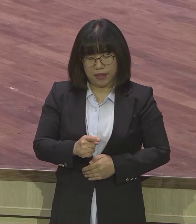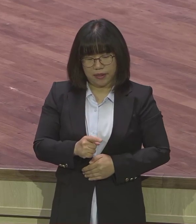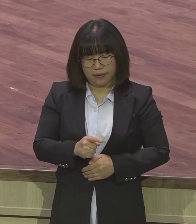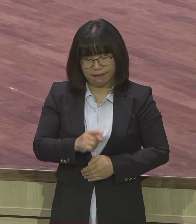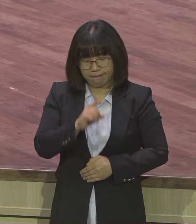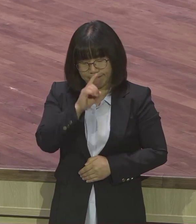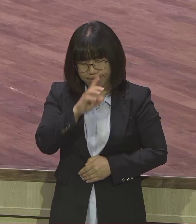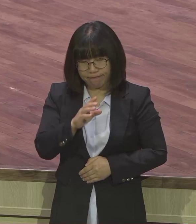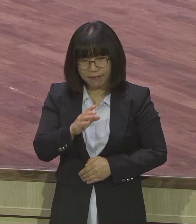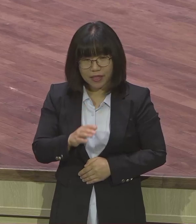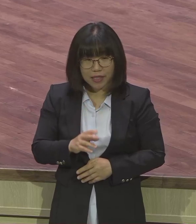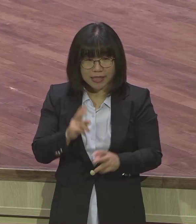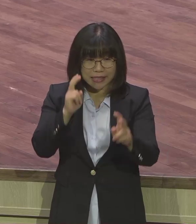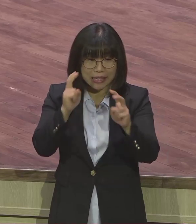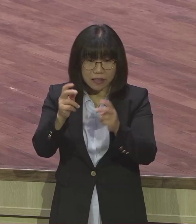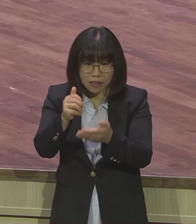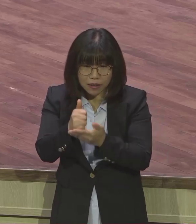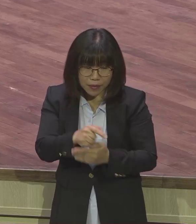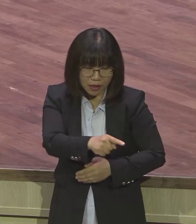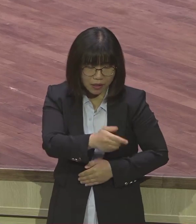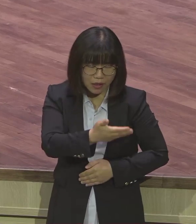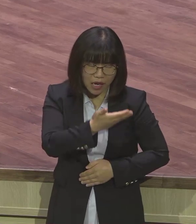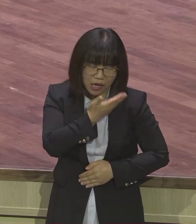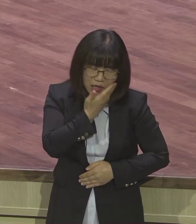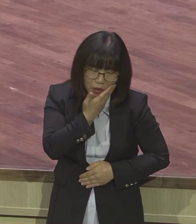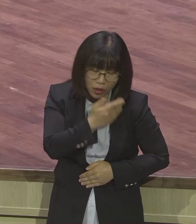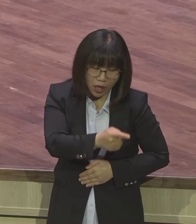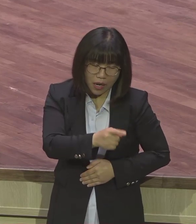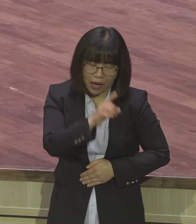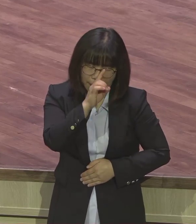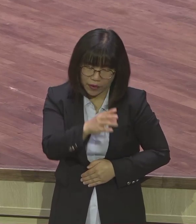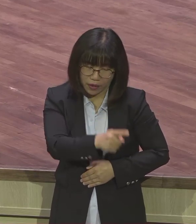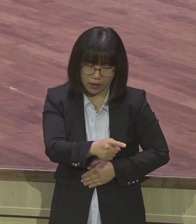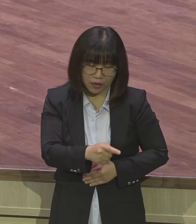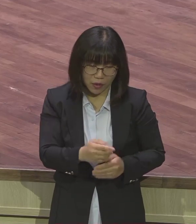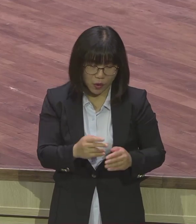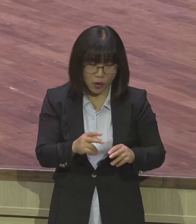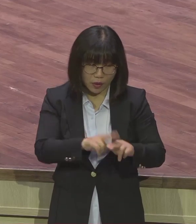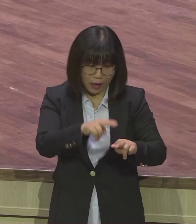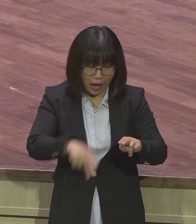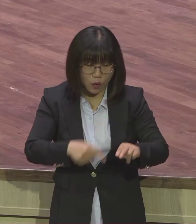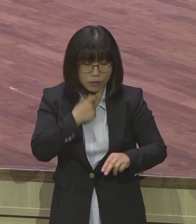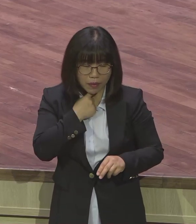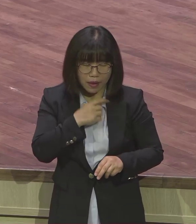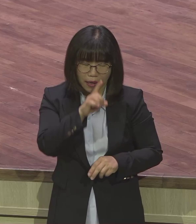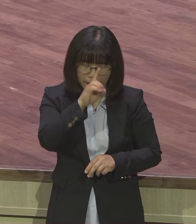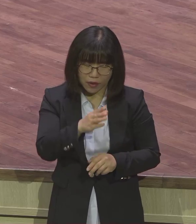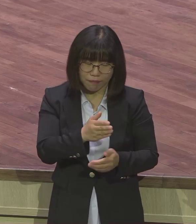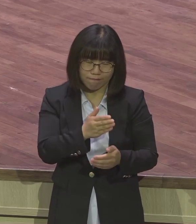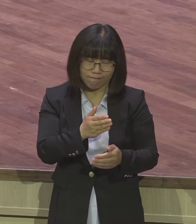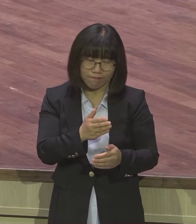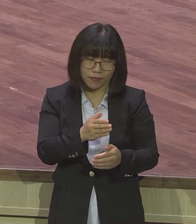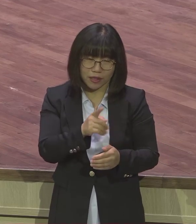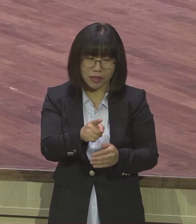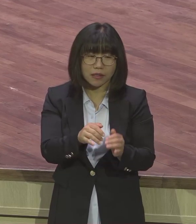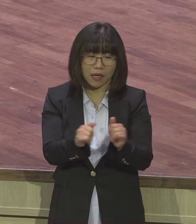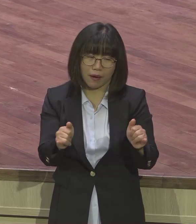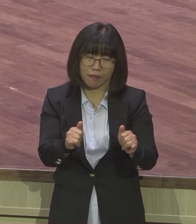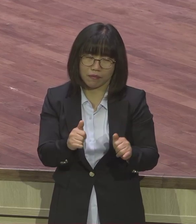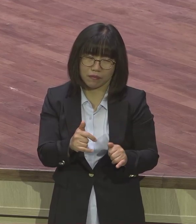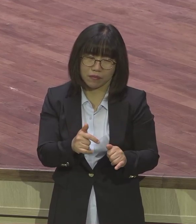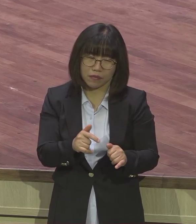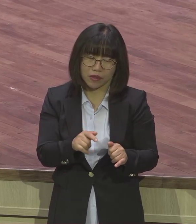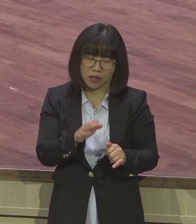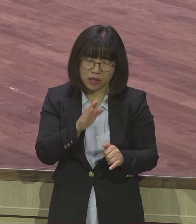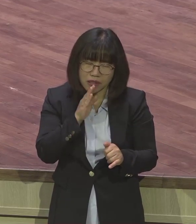끝까지 자꾸 안 나와줘. 너 더 월급 더 줄게. 더 자꾸 늘어질 정도 돼. 나가려고 그러면. 아멘. 그게 진짜